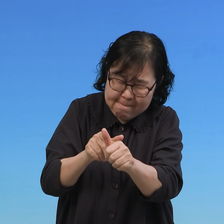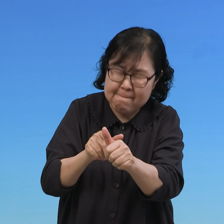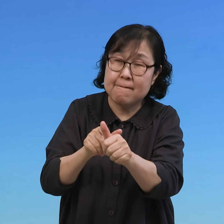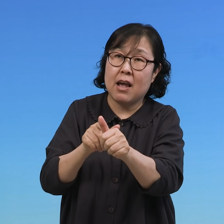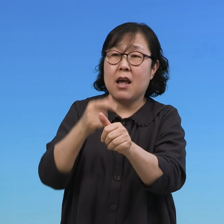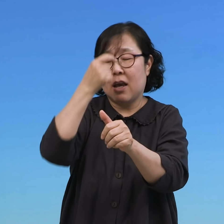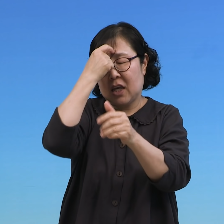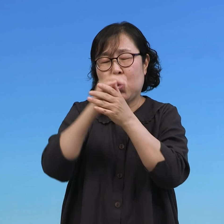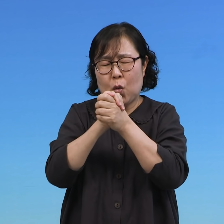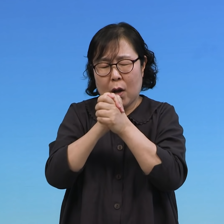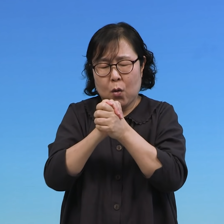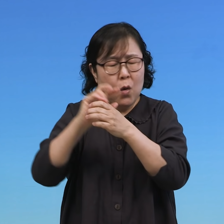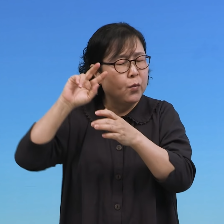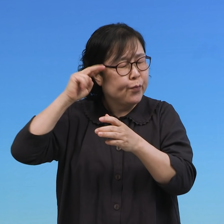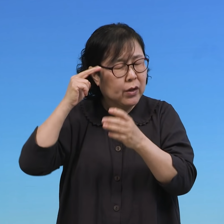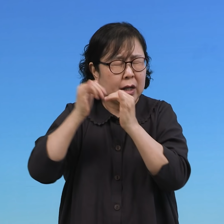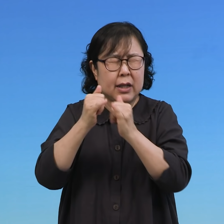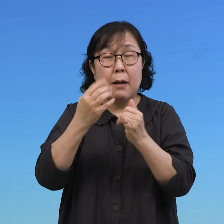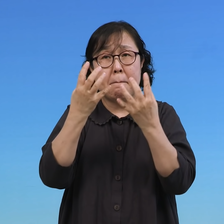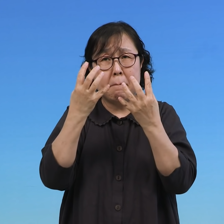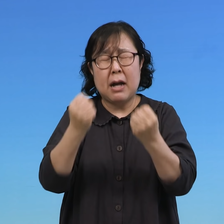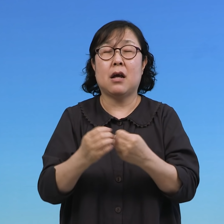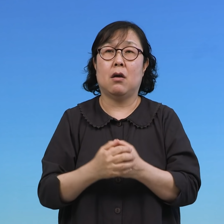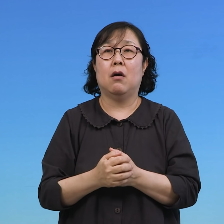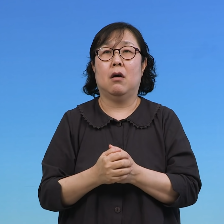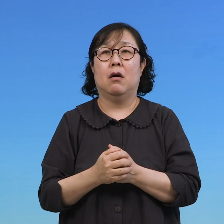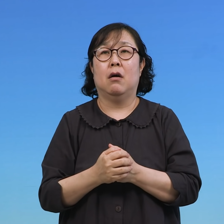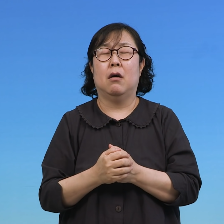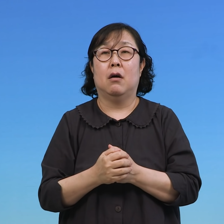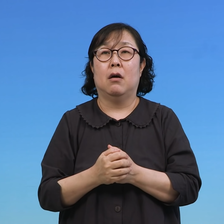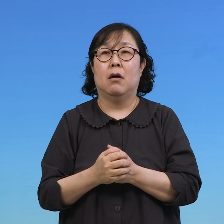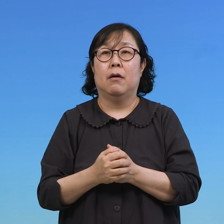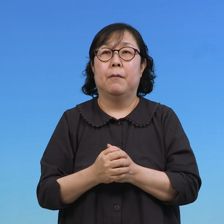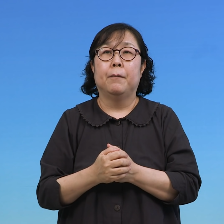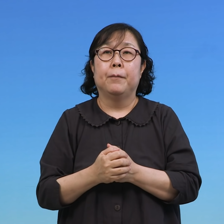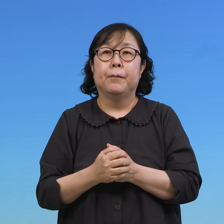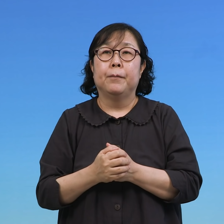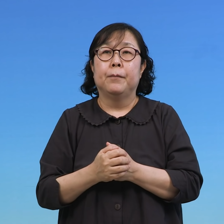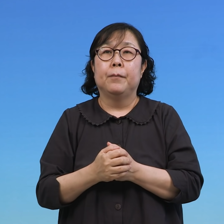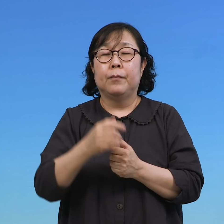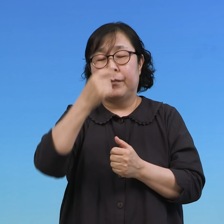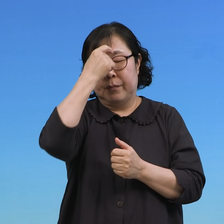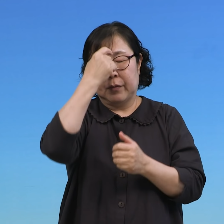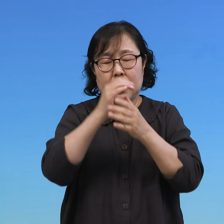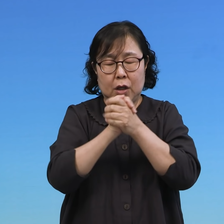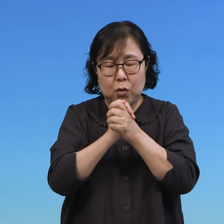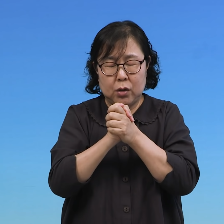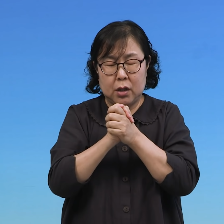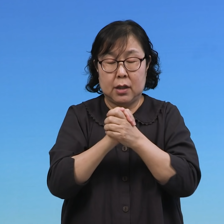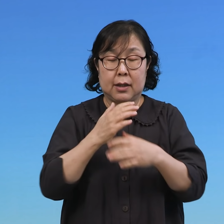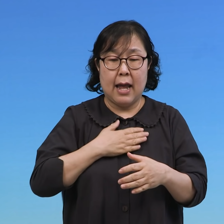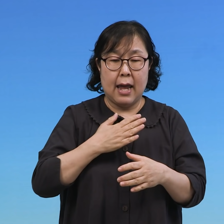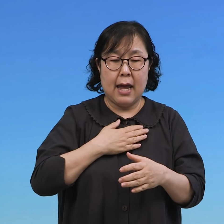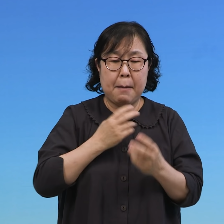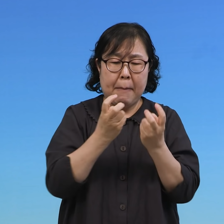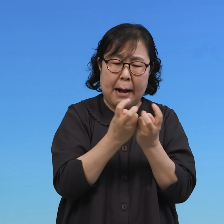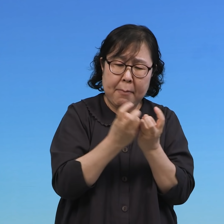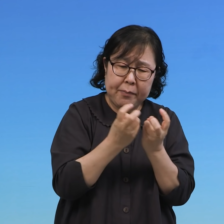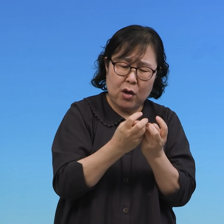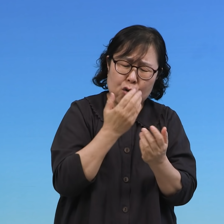여러분 기도는요 그런 식으로 막 그냥 자기 생각으로 쫄라대는 게 그게 기도가 아니고요 새로운